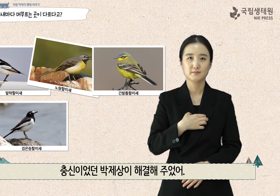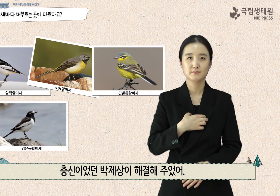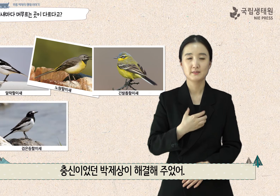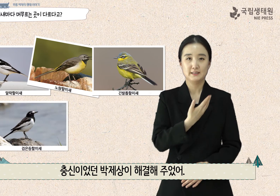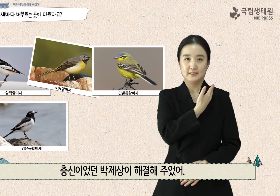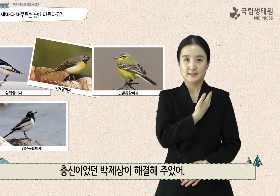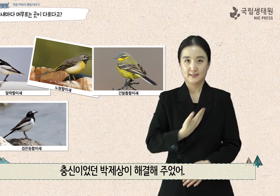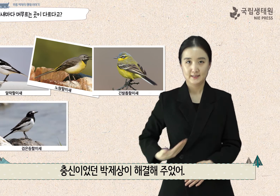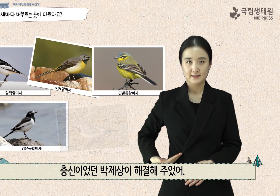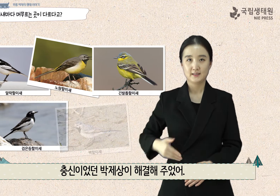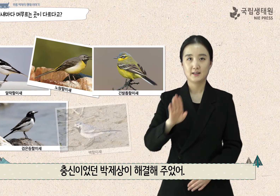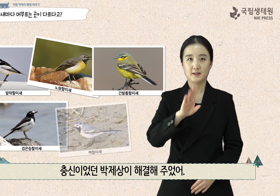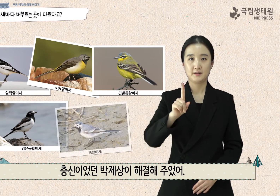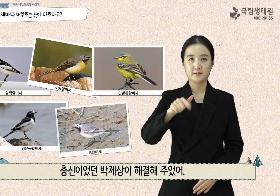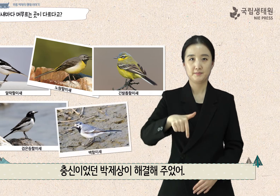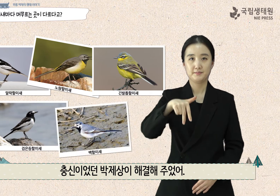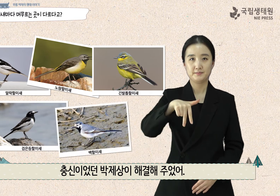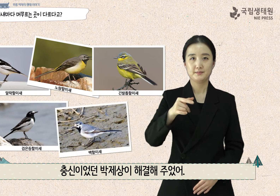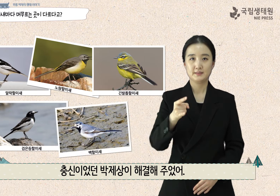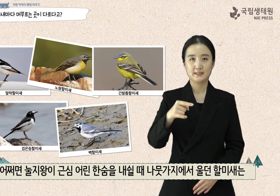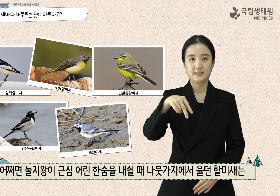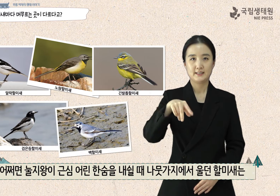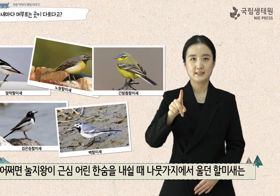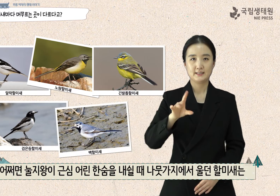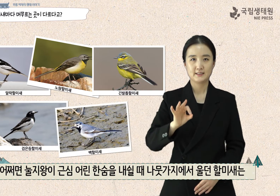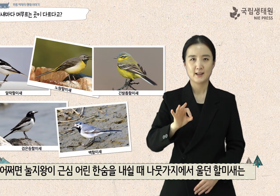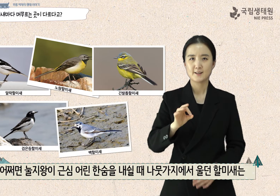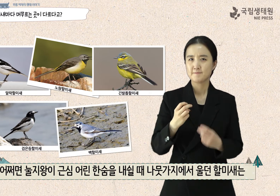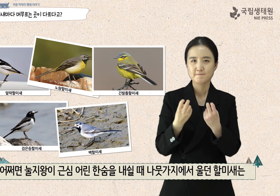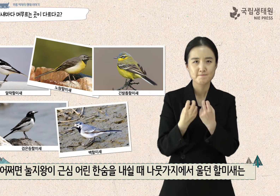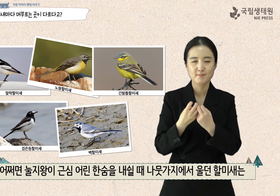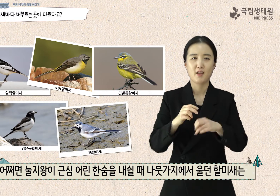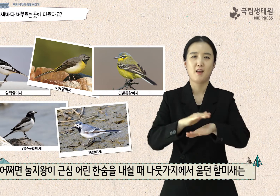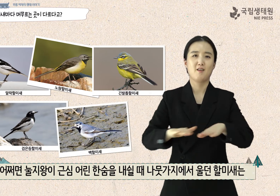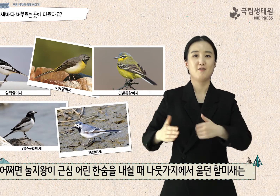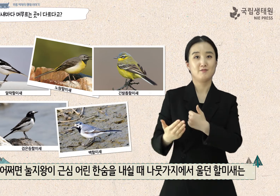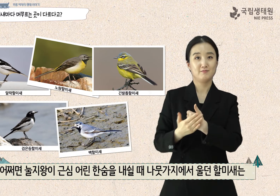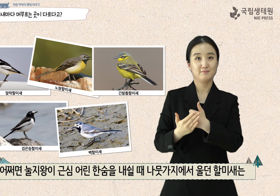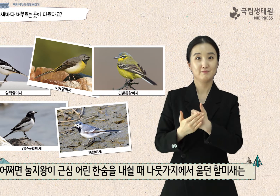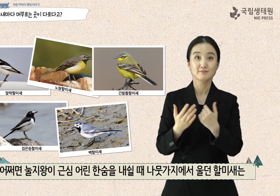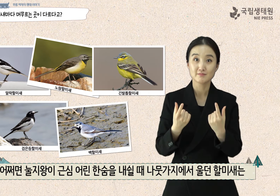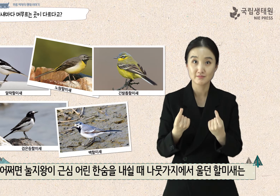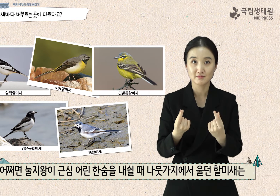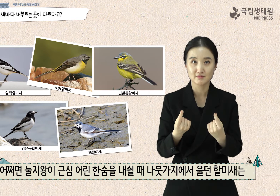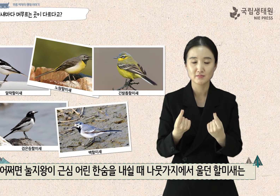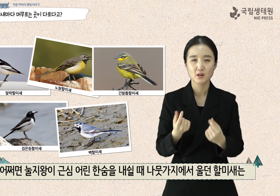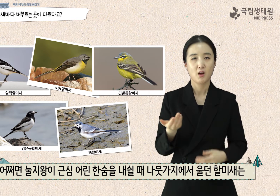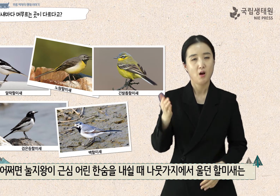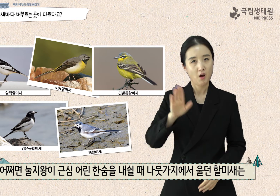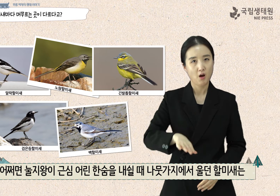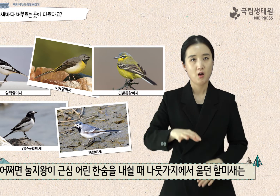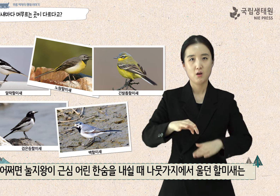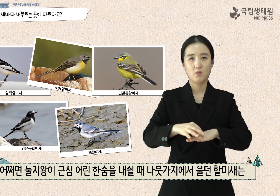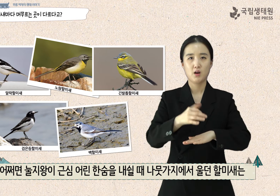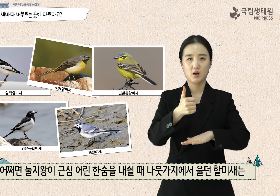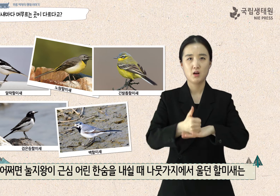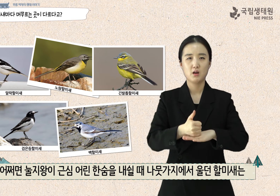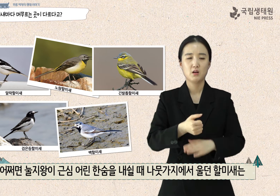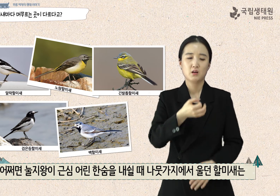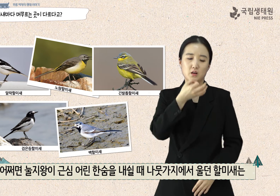박재상이 해결해 주었어. 어쩌면 눌지왕이 근심어린 한숨을 내쉴 때